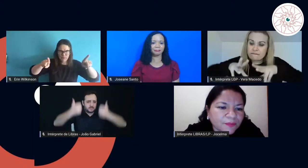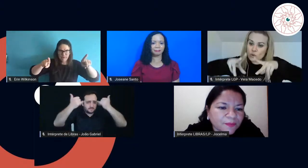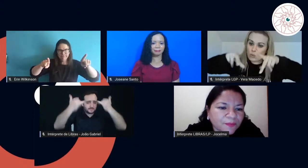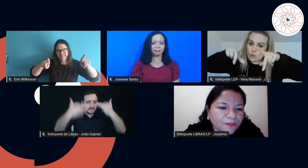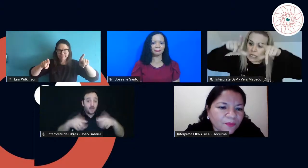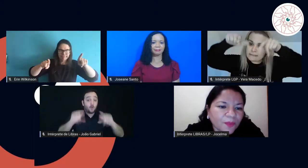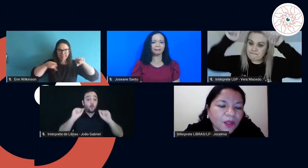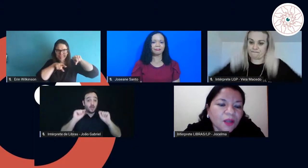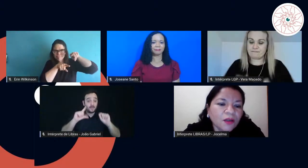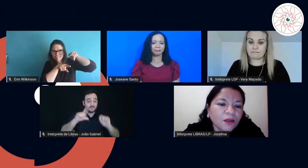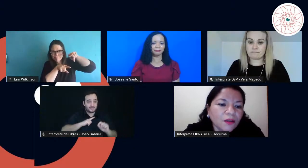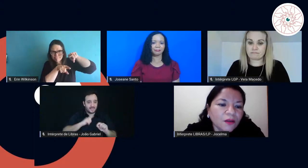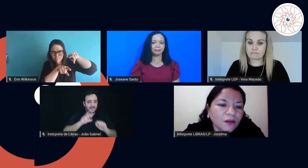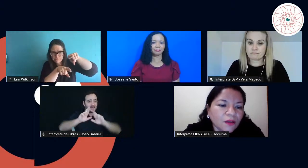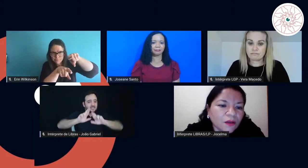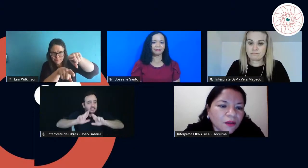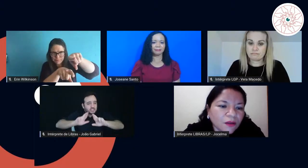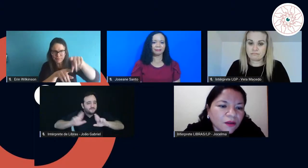escrita.